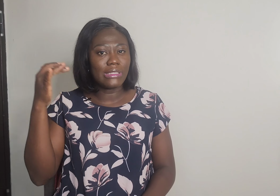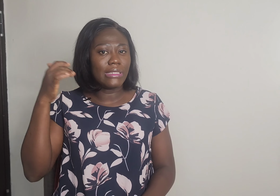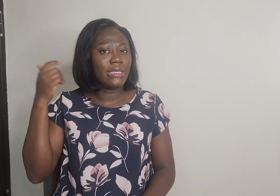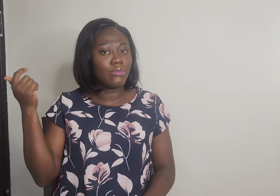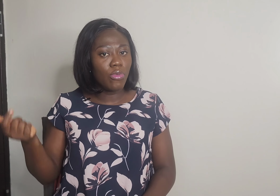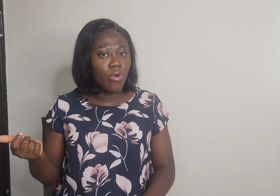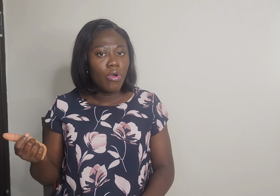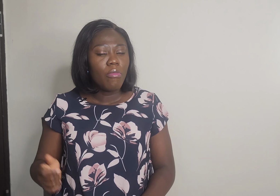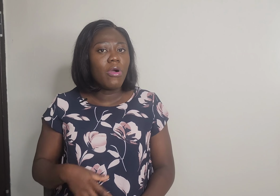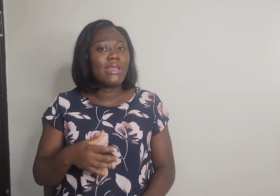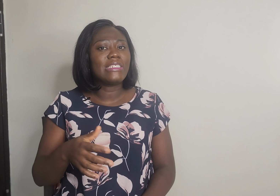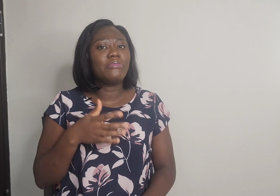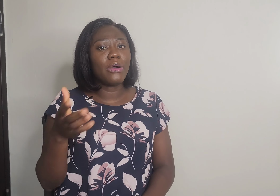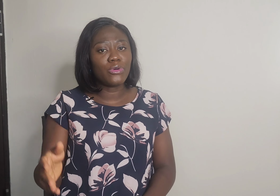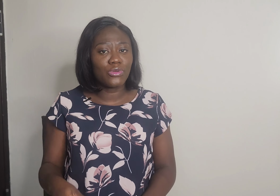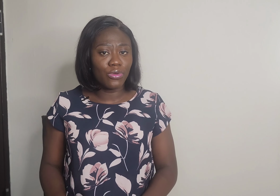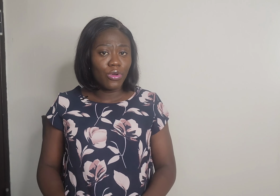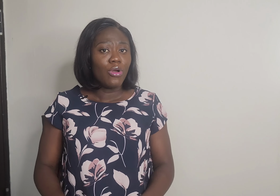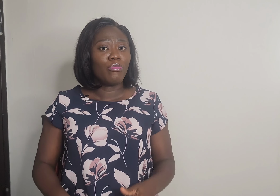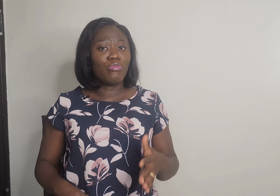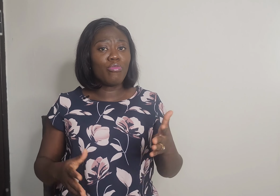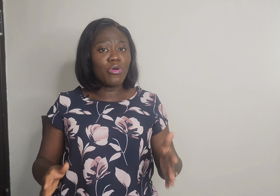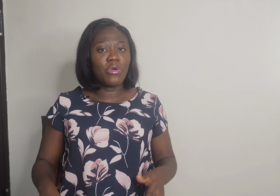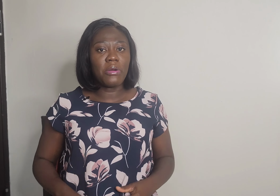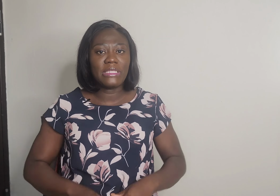sì lè gbọ́. Báwo la ṣe ń bá wọn sọ̀rọ̀? Púpọ̀ ní wa máa ṣe